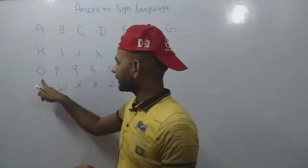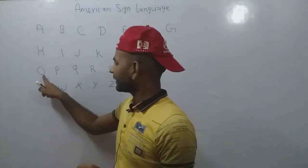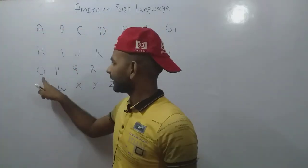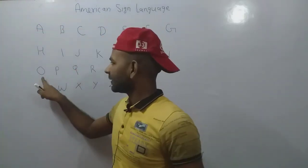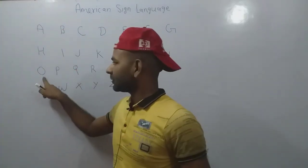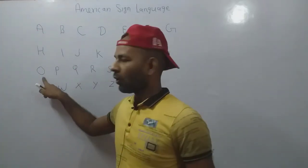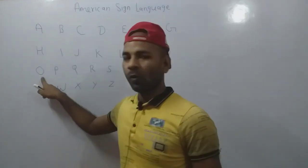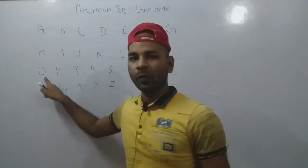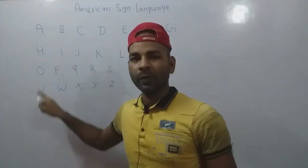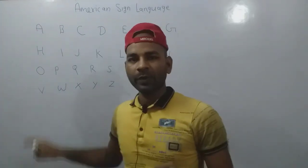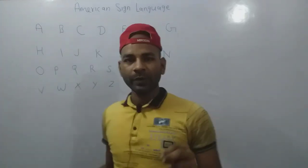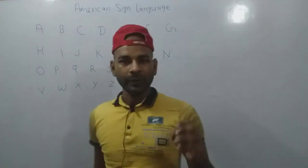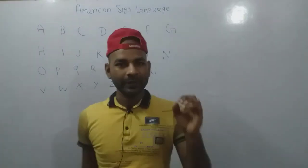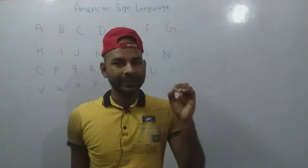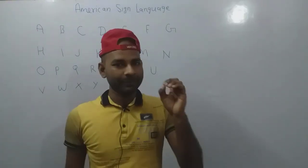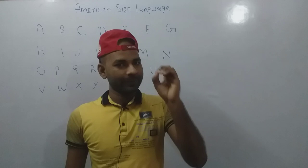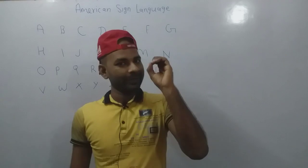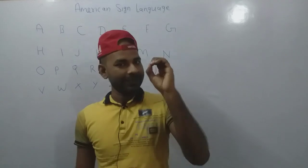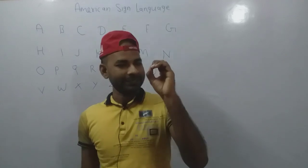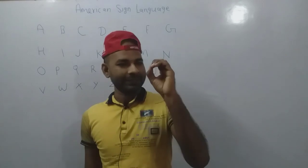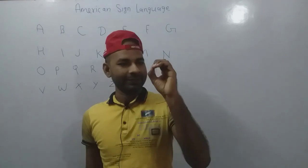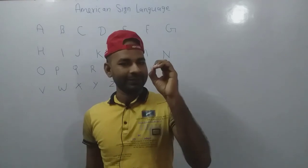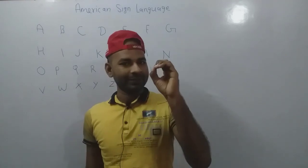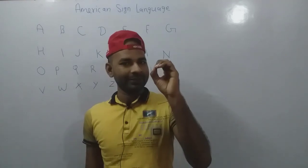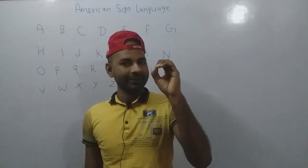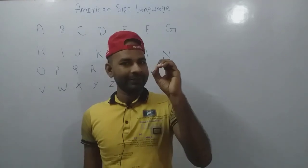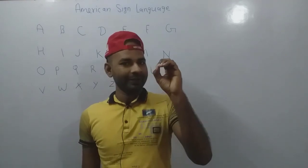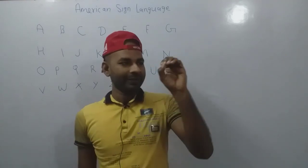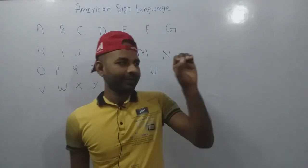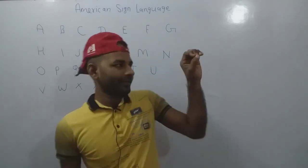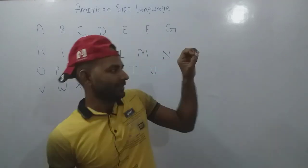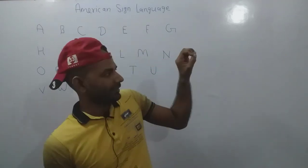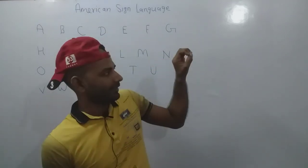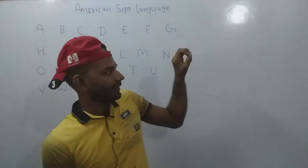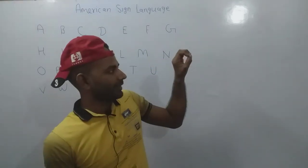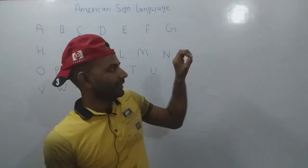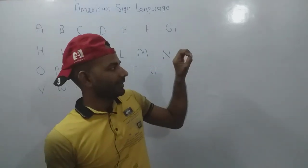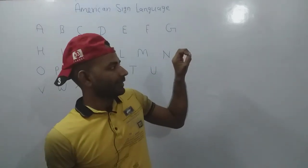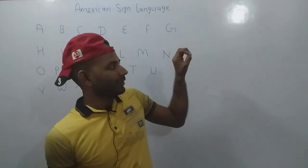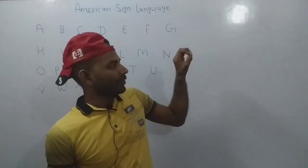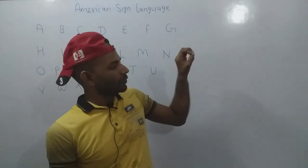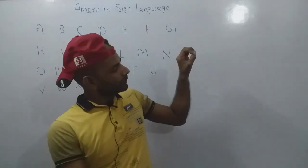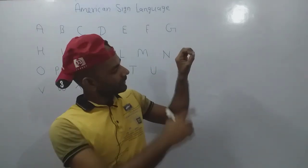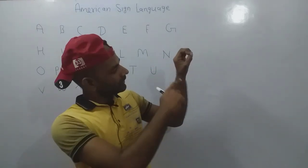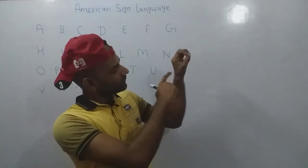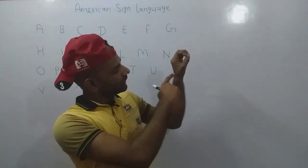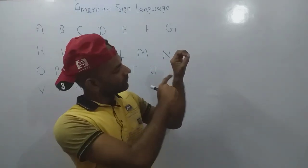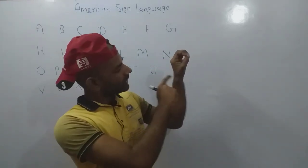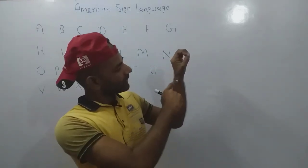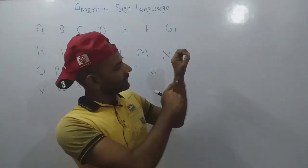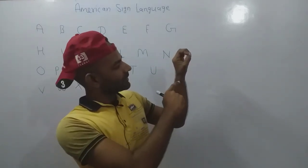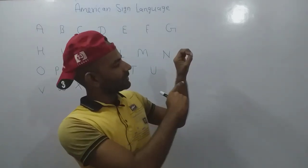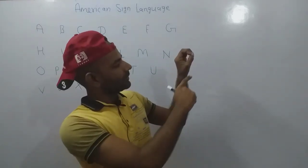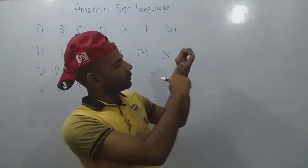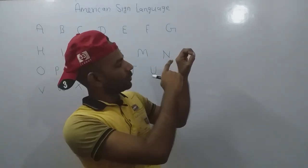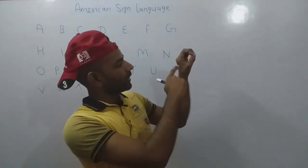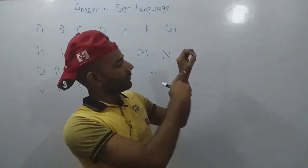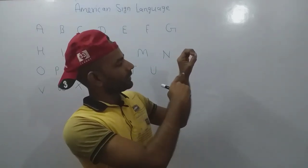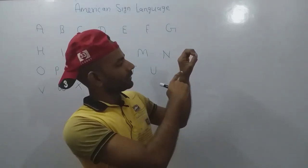देखिए O के लिए आपको ऐसे करना है, ऐसे। और इसमें आप देखेंगे ना ध्यान से, तो ये काफी हद तक O